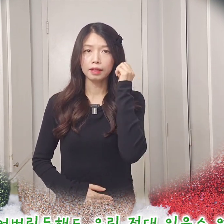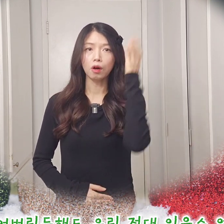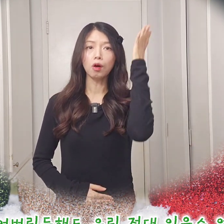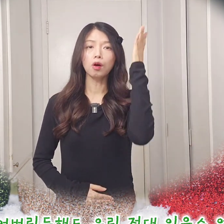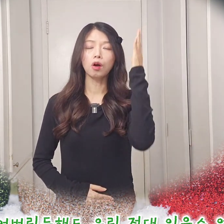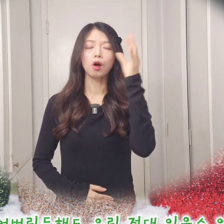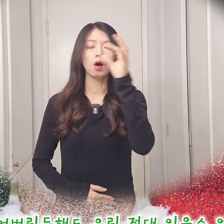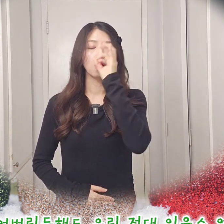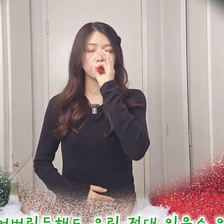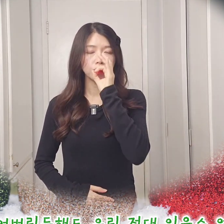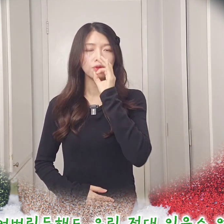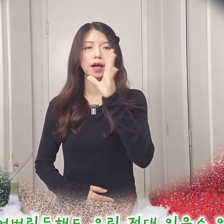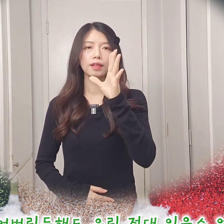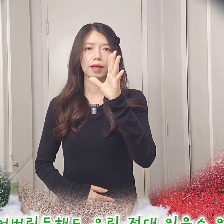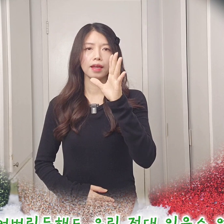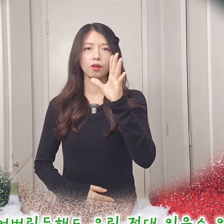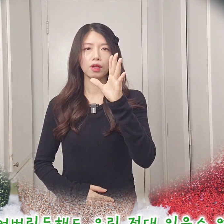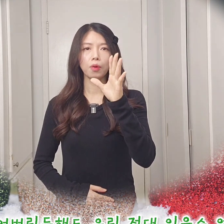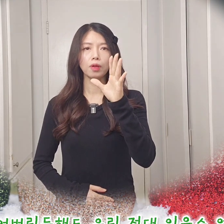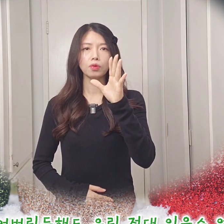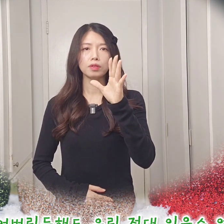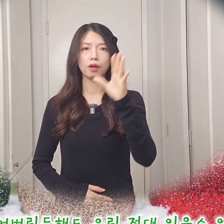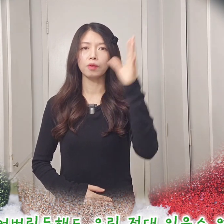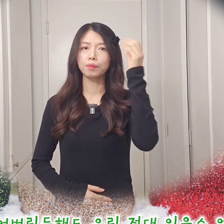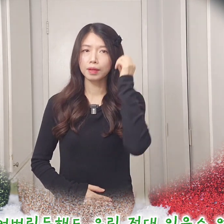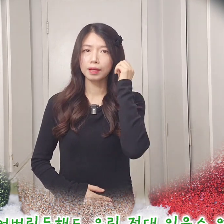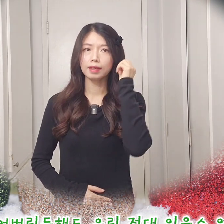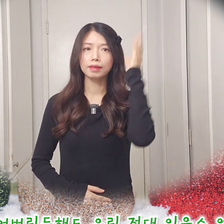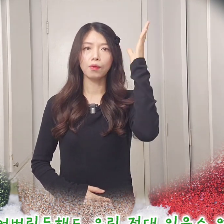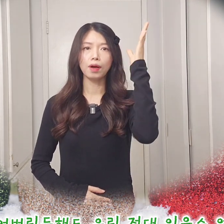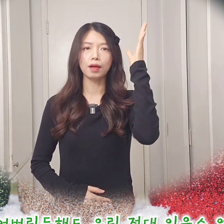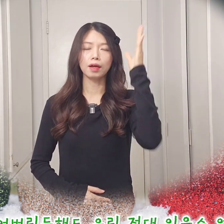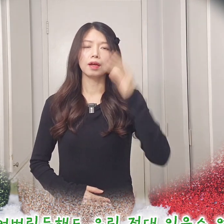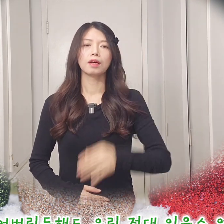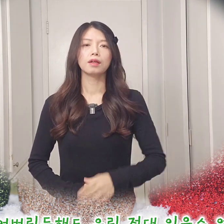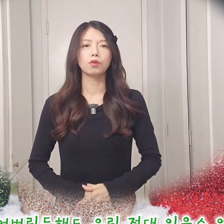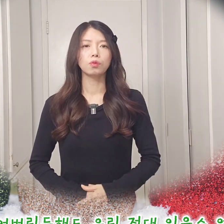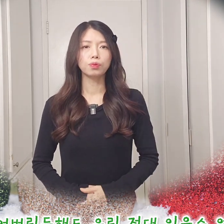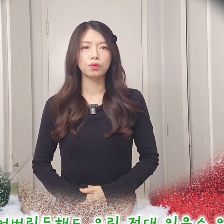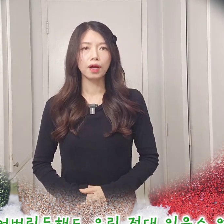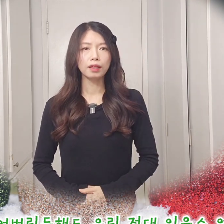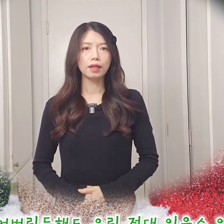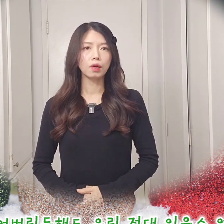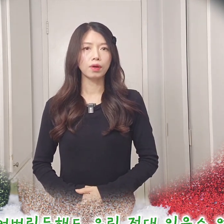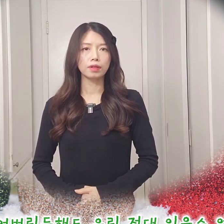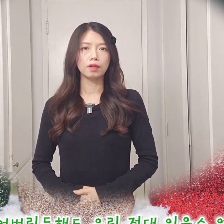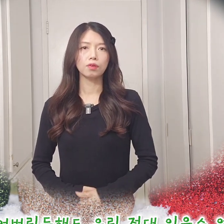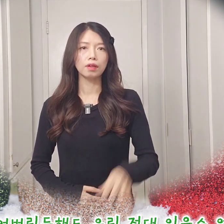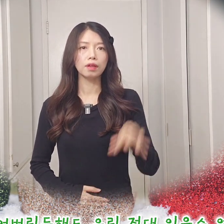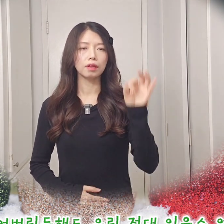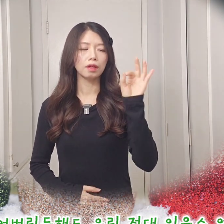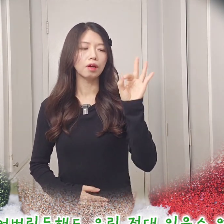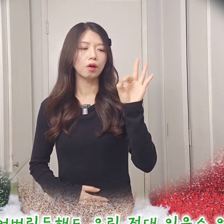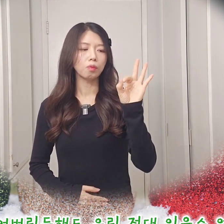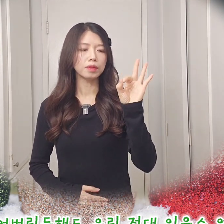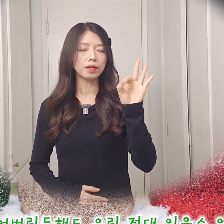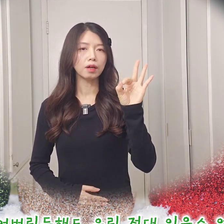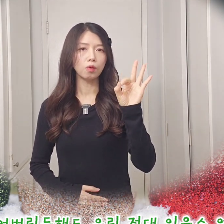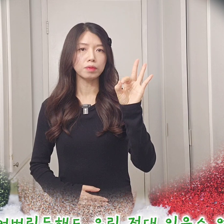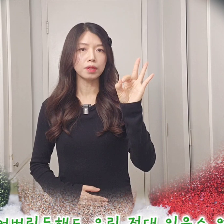거 불가능해. 이렇게 표현해줬어요. 있다와 그리고 불가능이라고 한 대수어는 엄지랑 검지랑